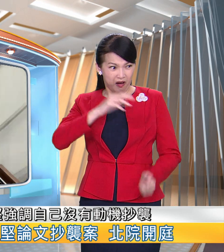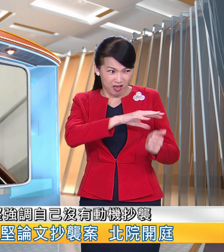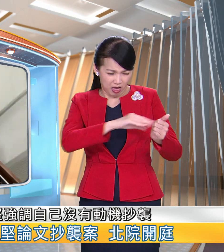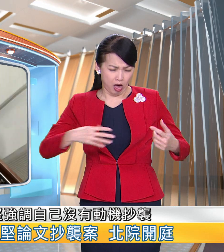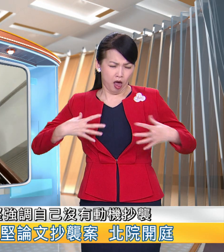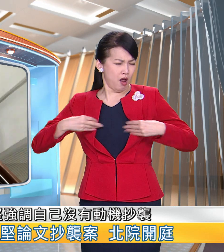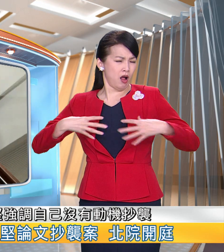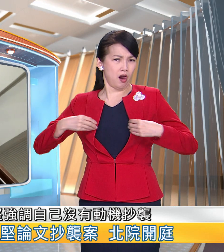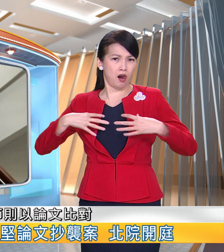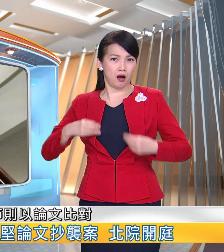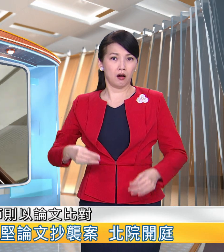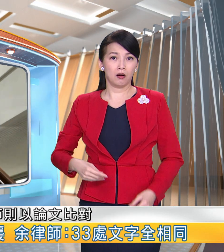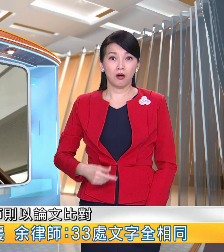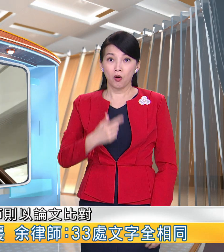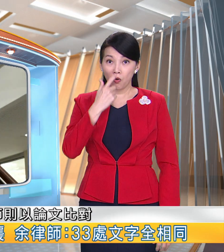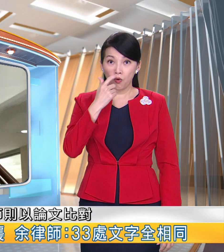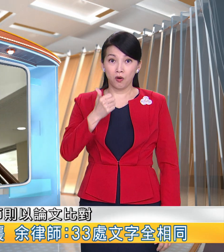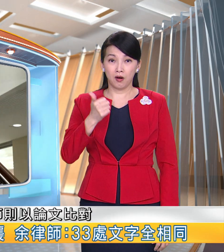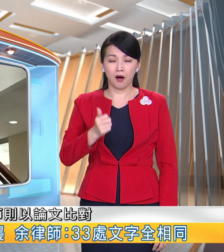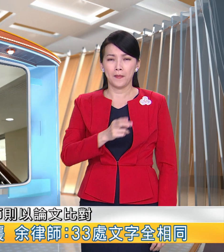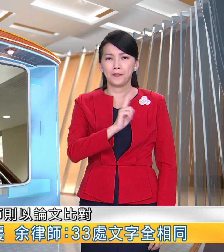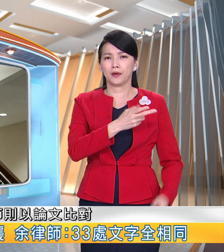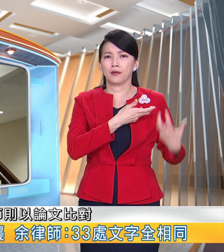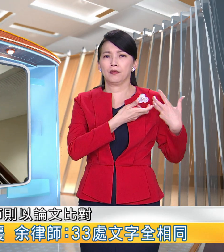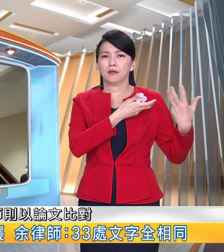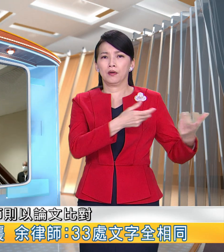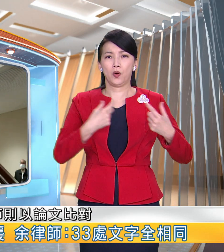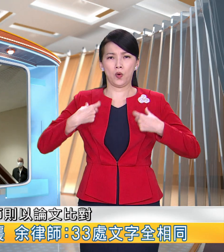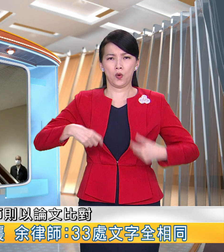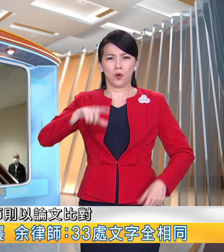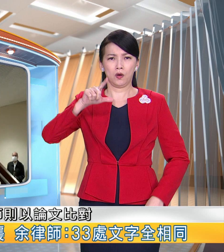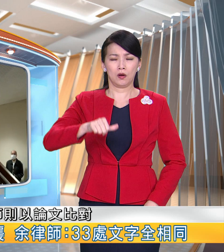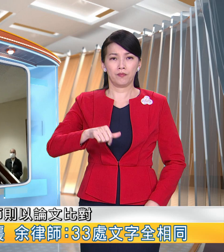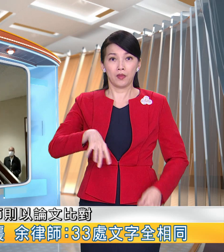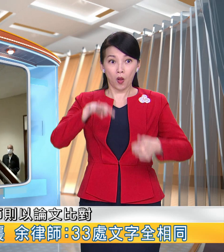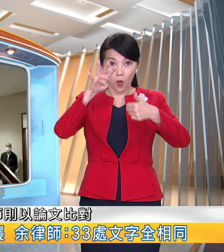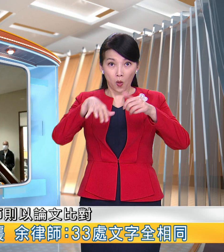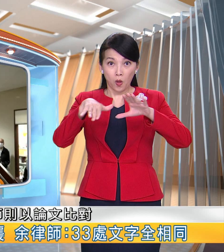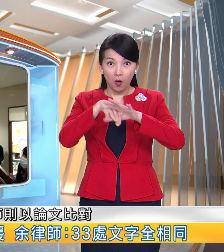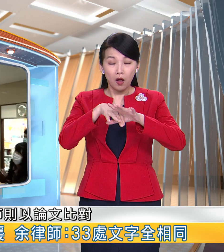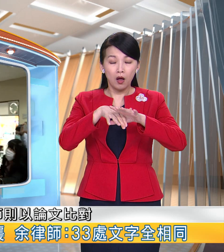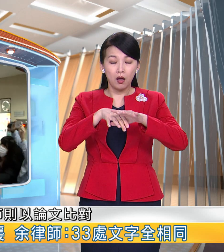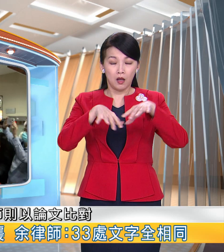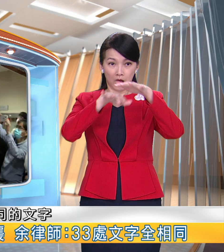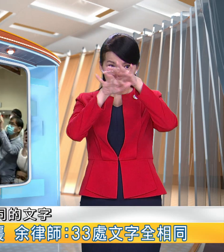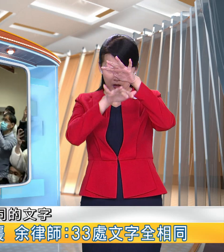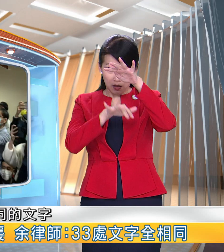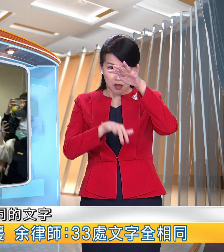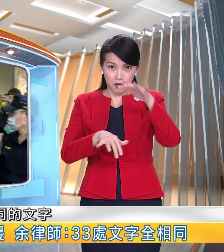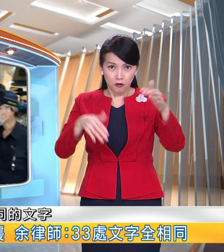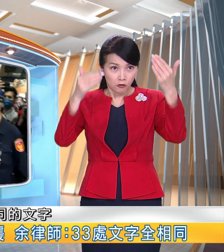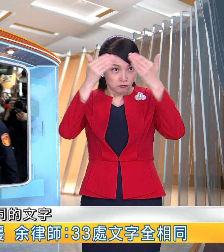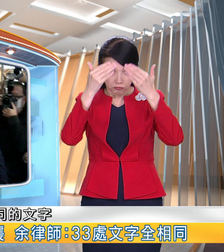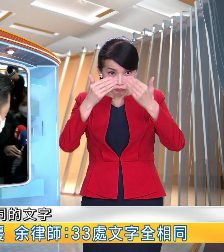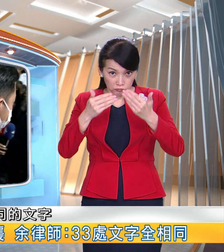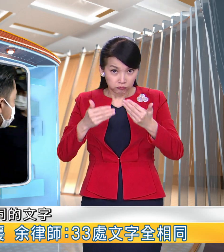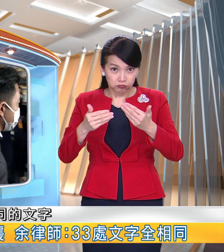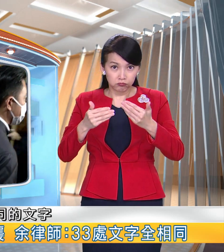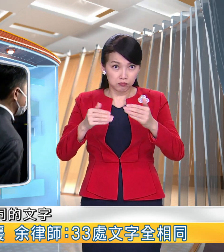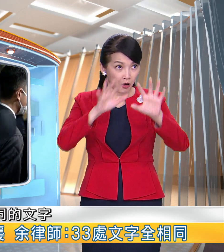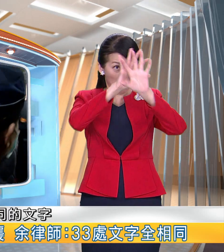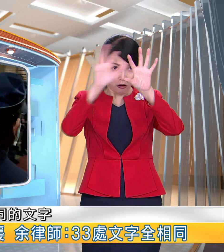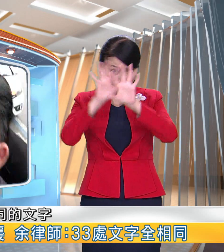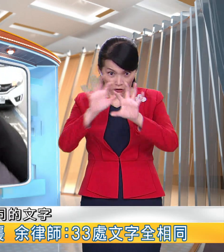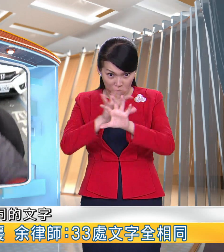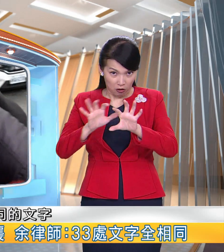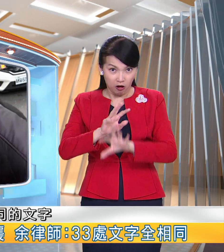抄袭，于正煌委任律师则以论文比对有33处完全相